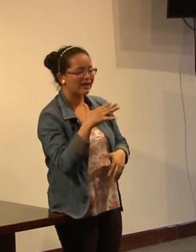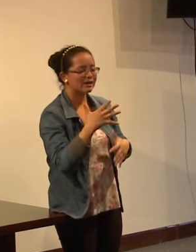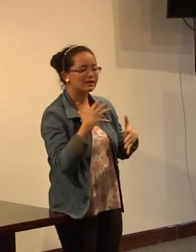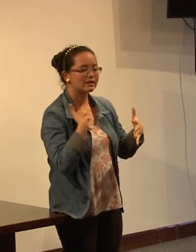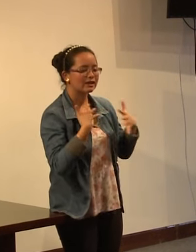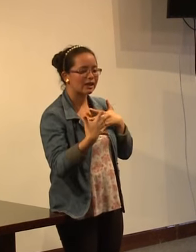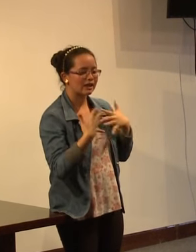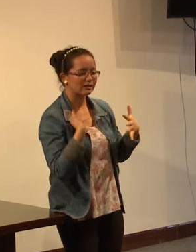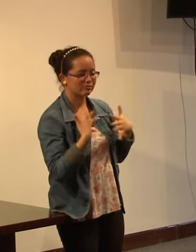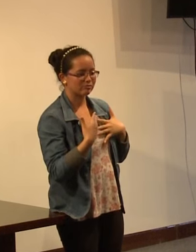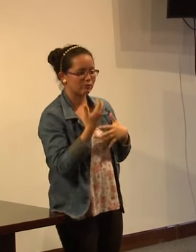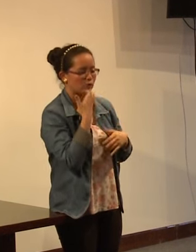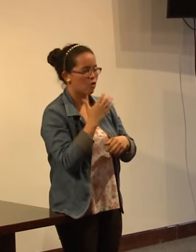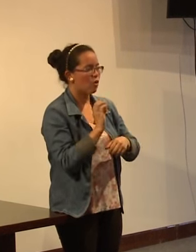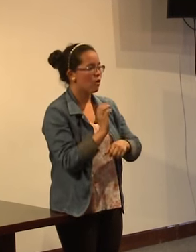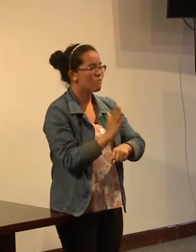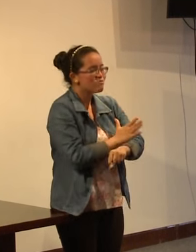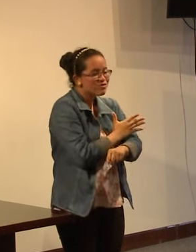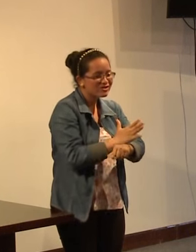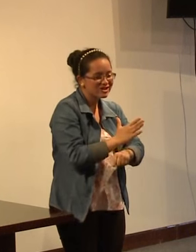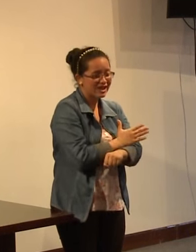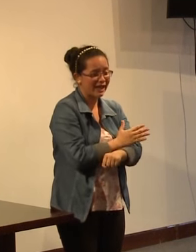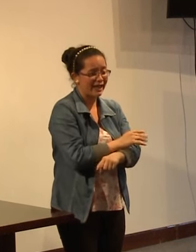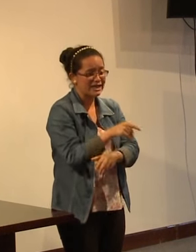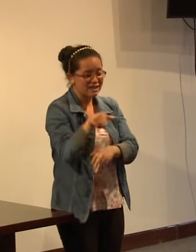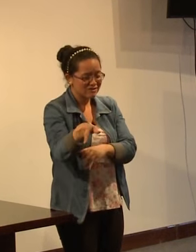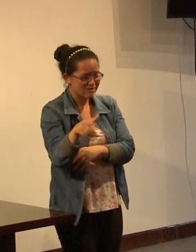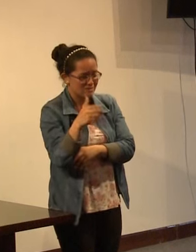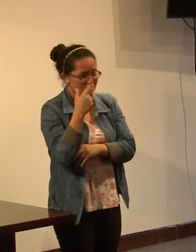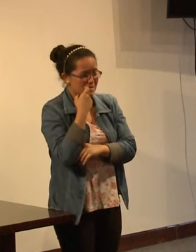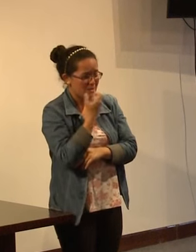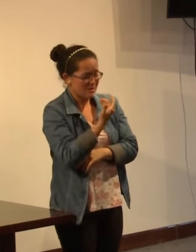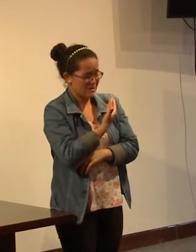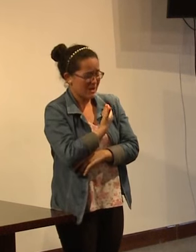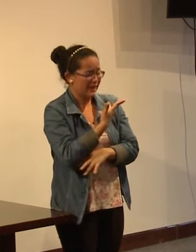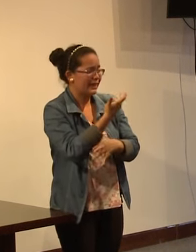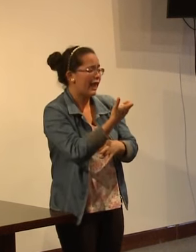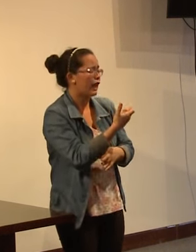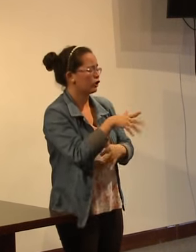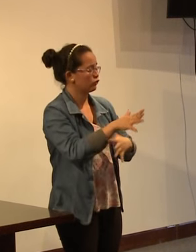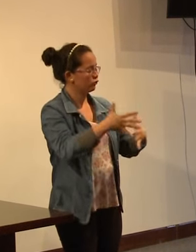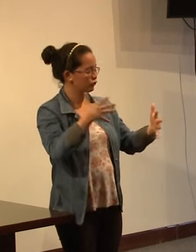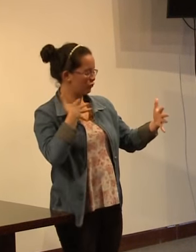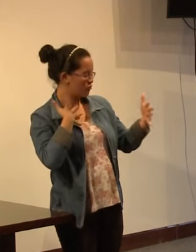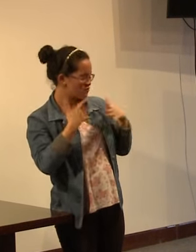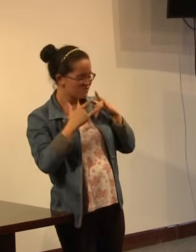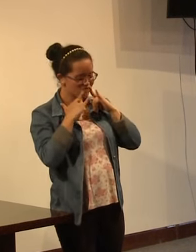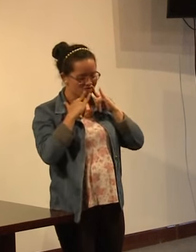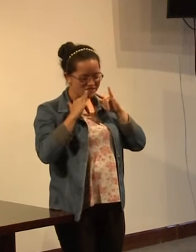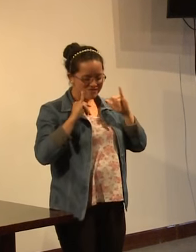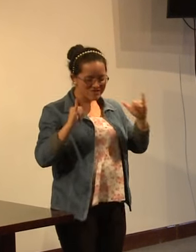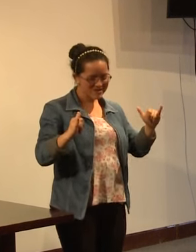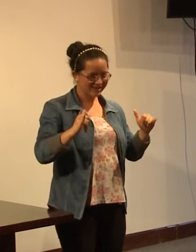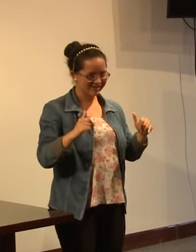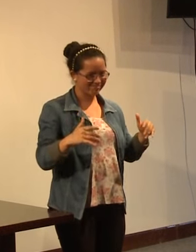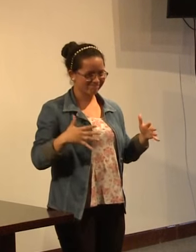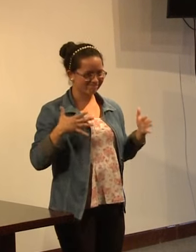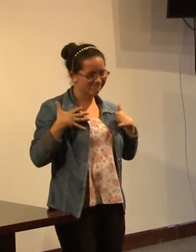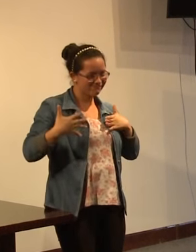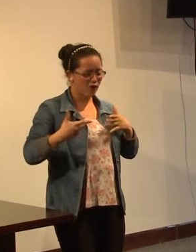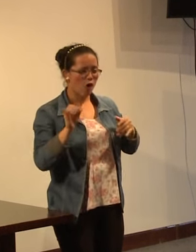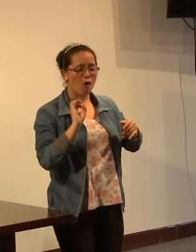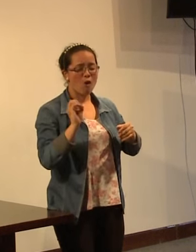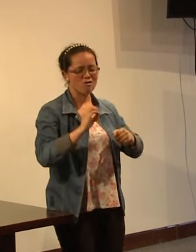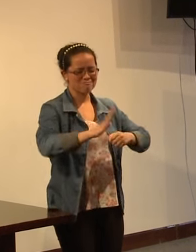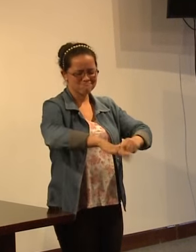ejemplo la música o el teatro. El papá quiere que el niño salga y haga el super papel, pues la estrella así en la obra de teatro, o que